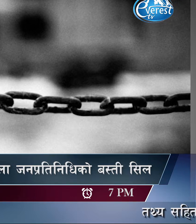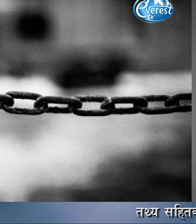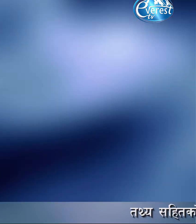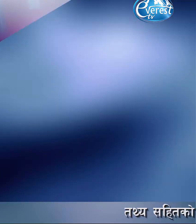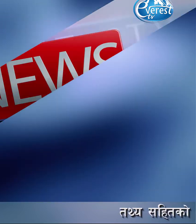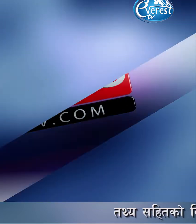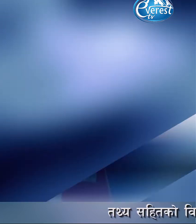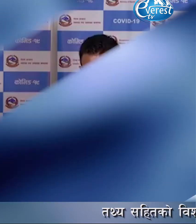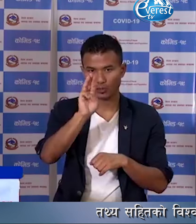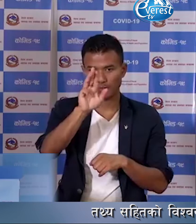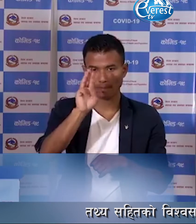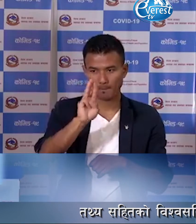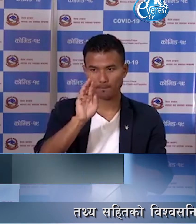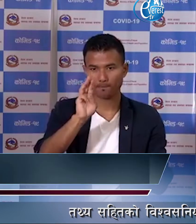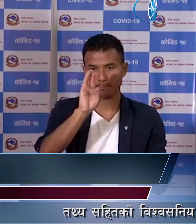दिनुभयो।